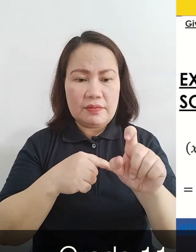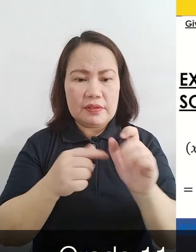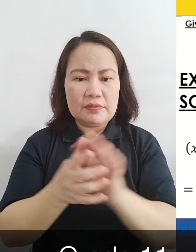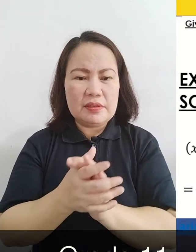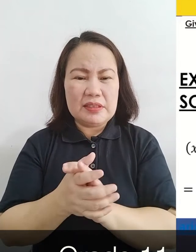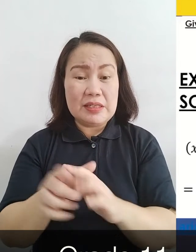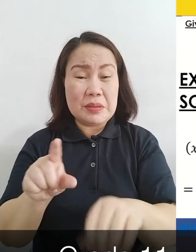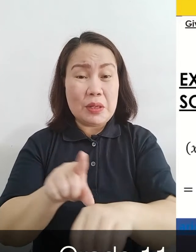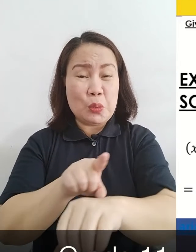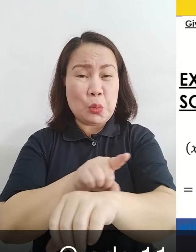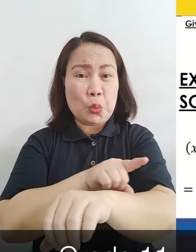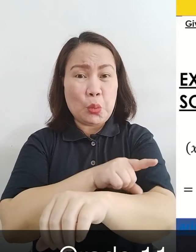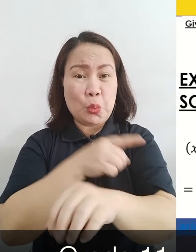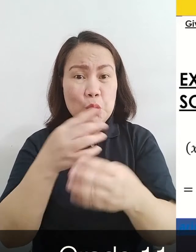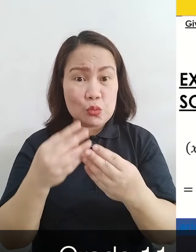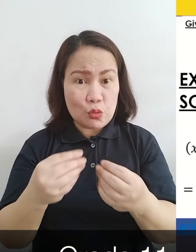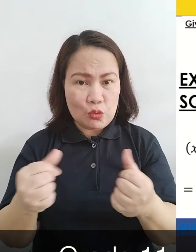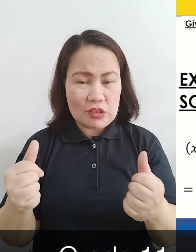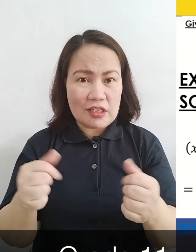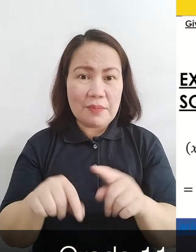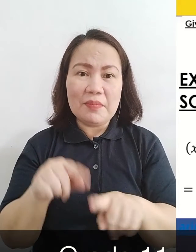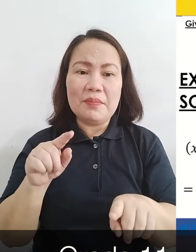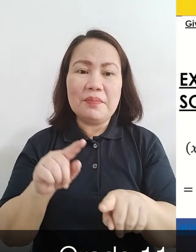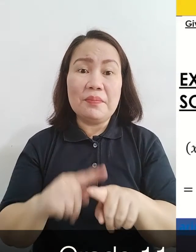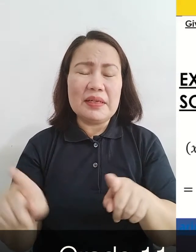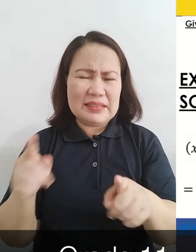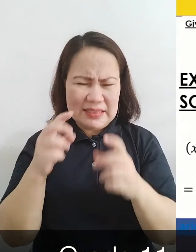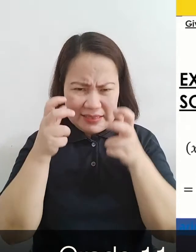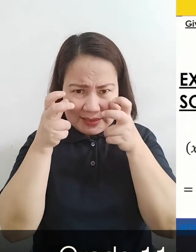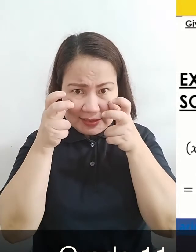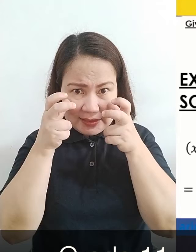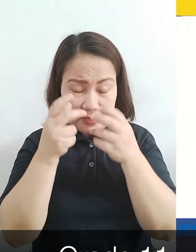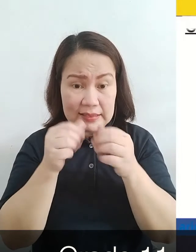nyo, pero sundan nyo lang yung proseso.